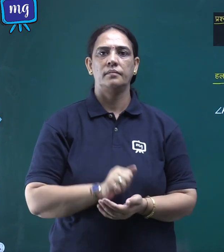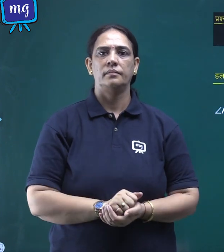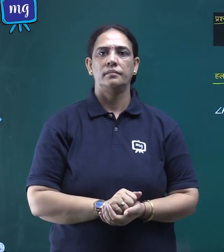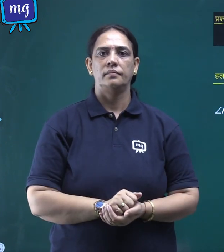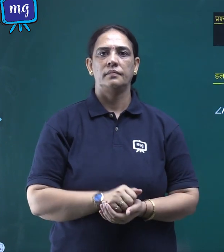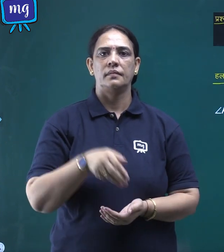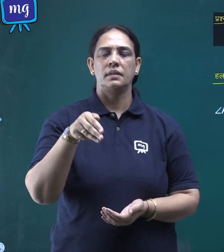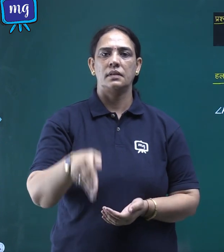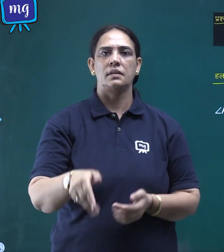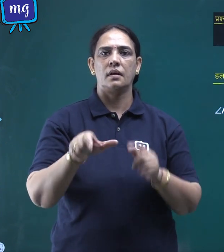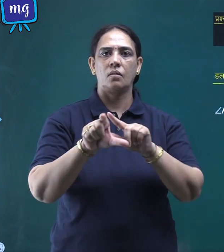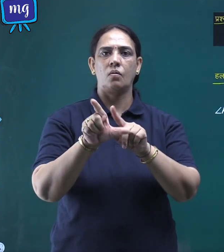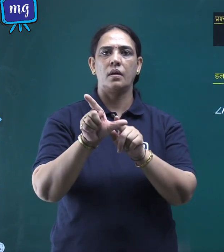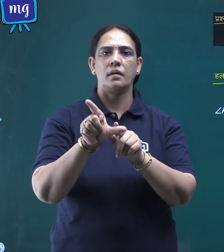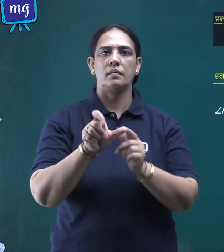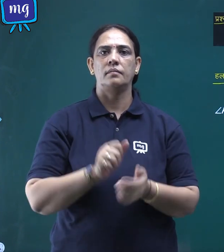जिसके कोण